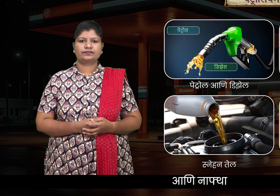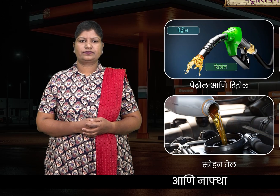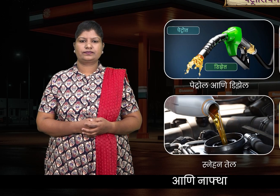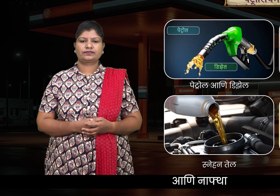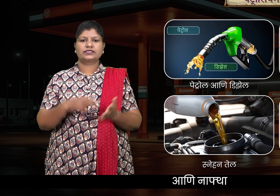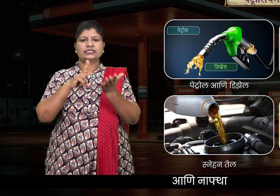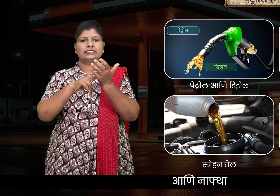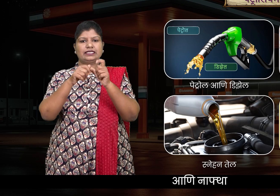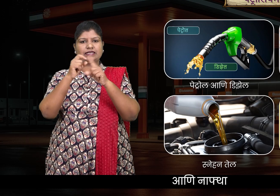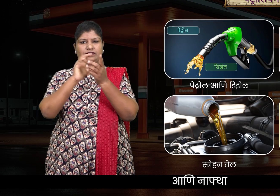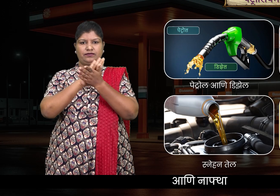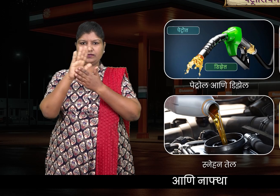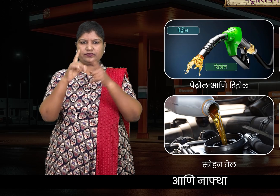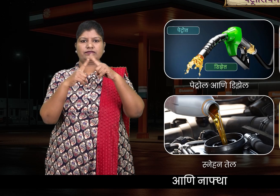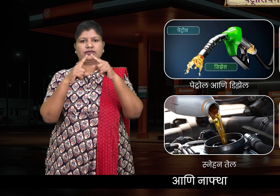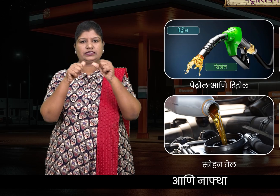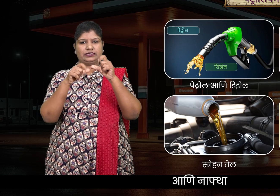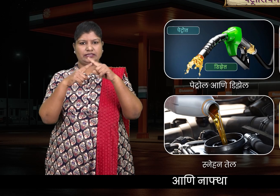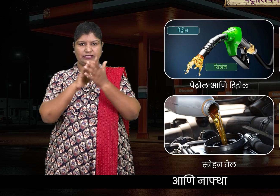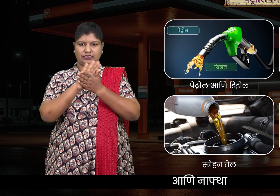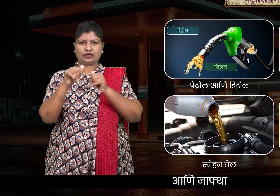आणि नाफ्ता